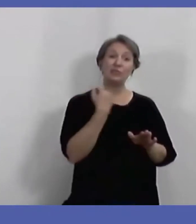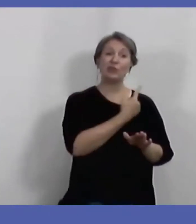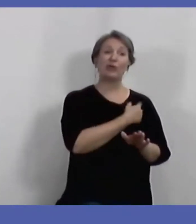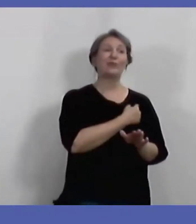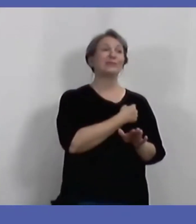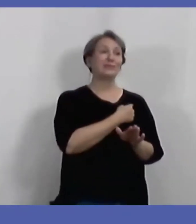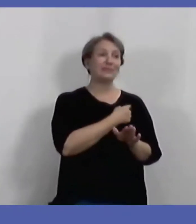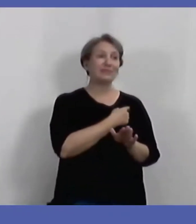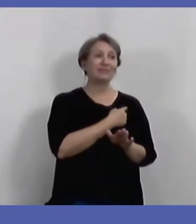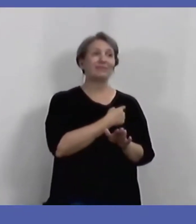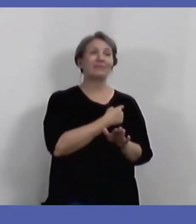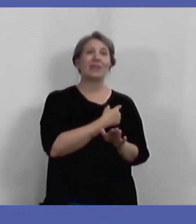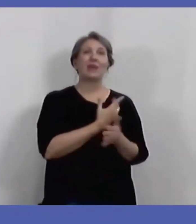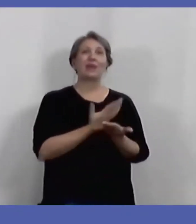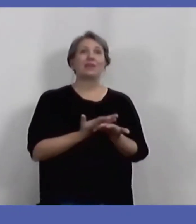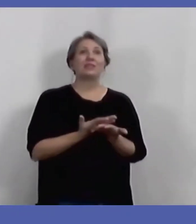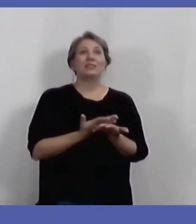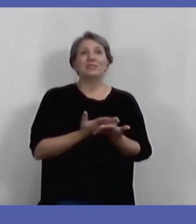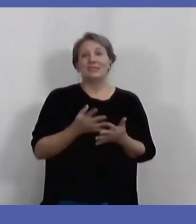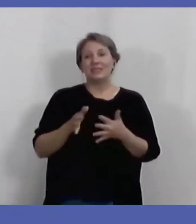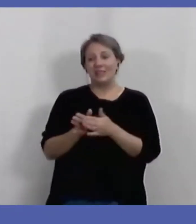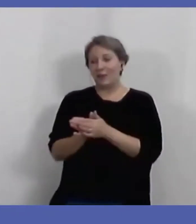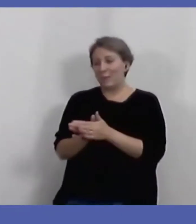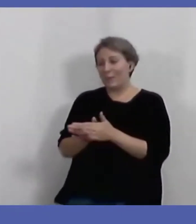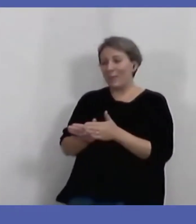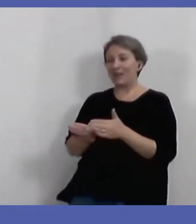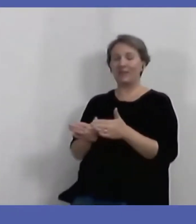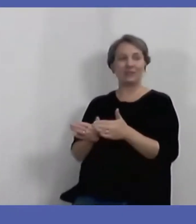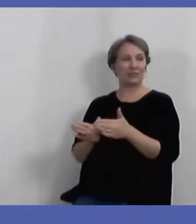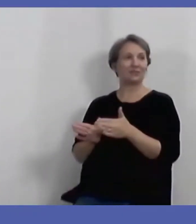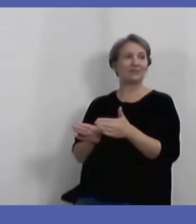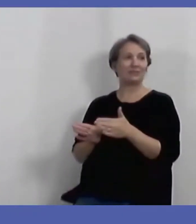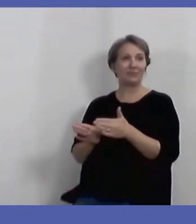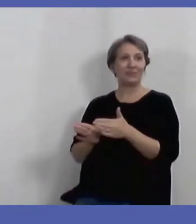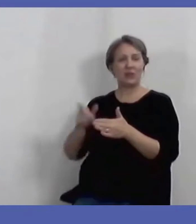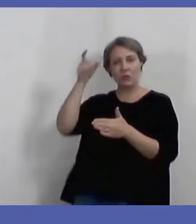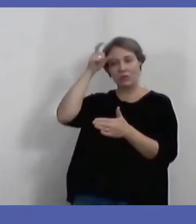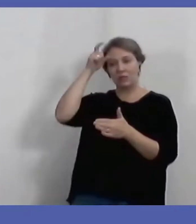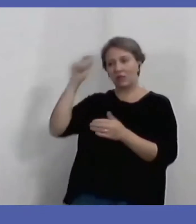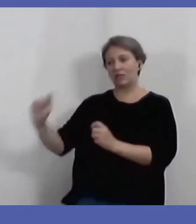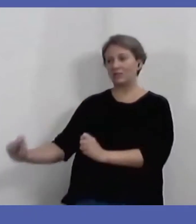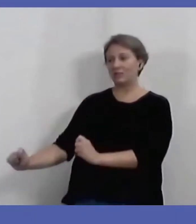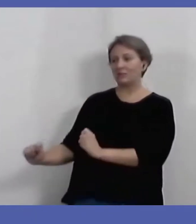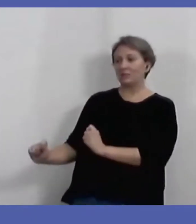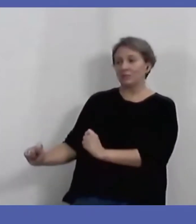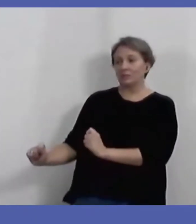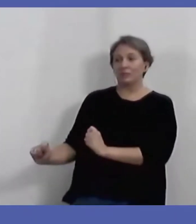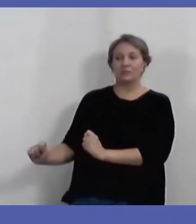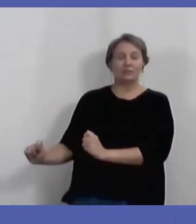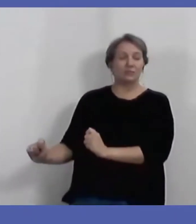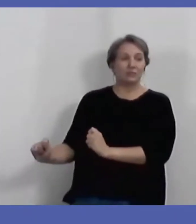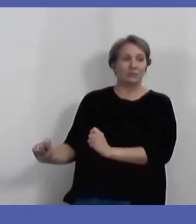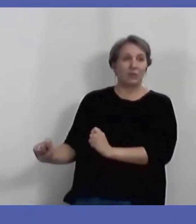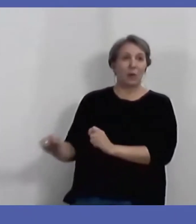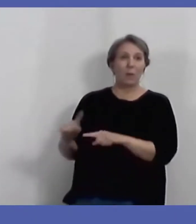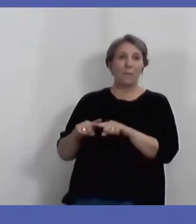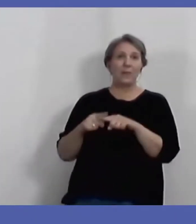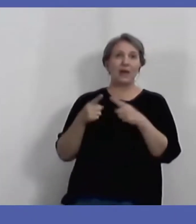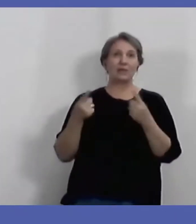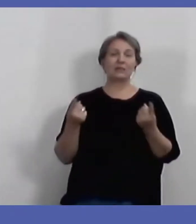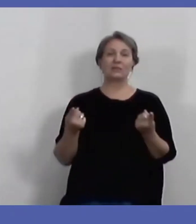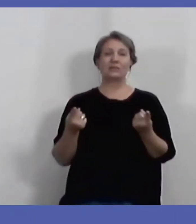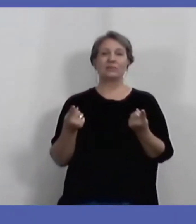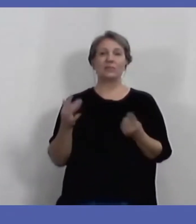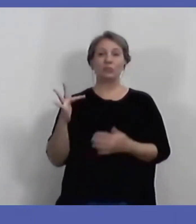nossa carne, na nossa vida da alma. Ainda damos, né, terreno para ele. Mas um dia, irmãos,